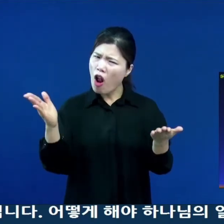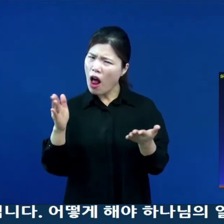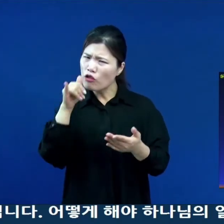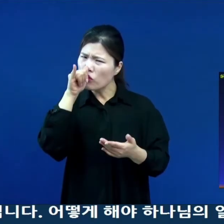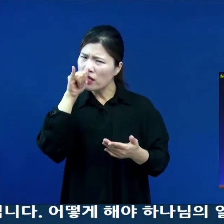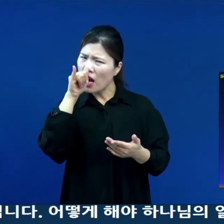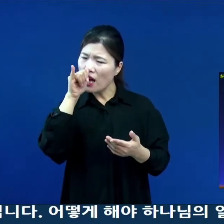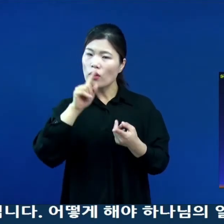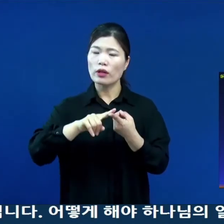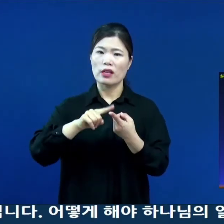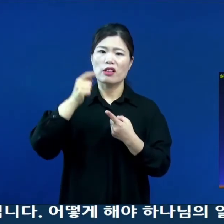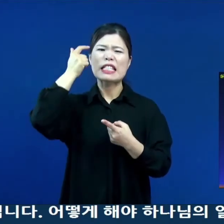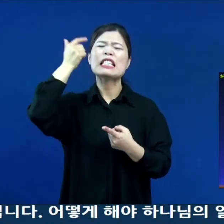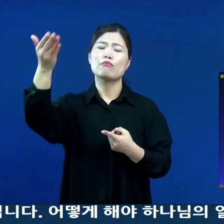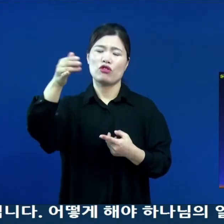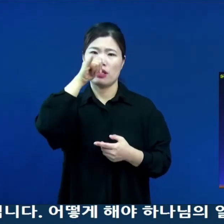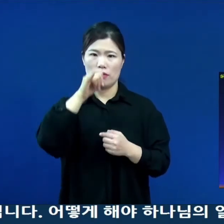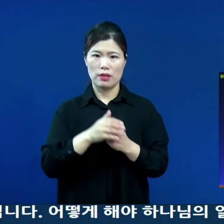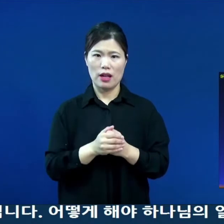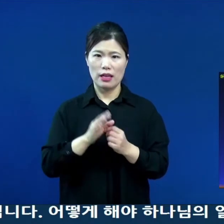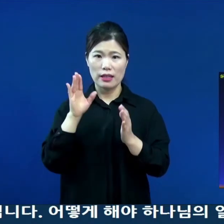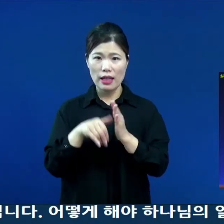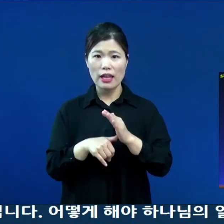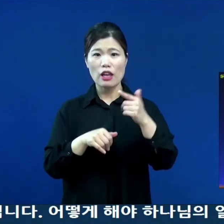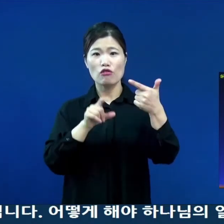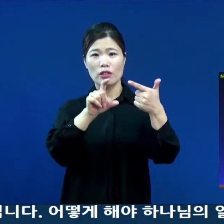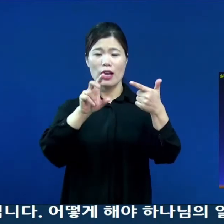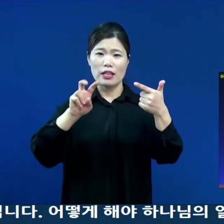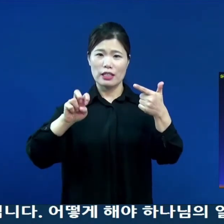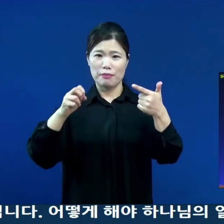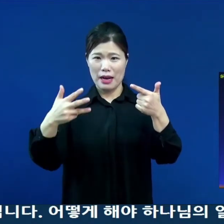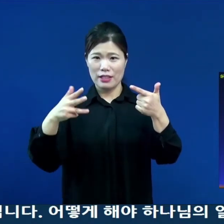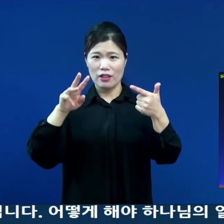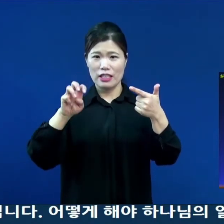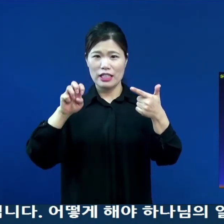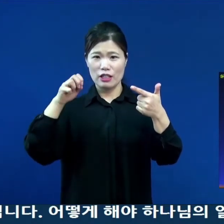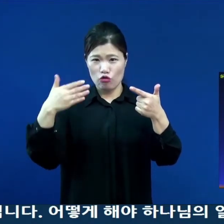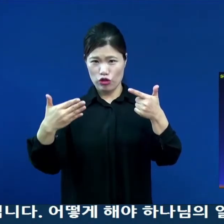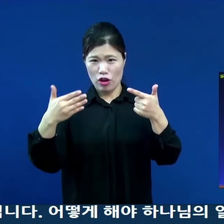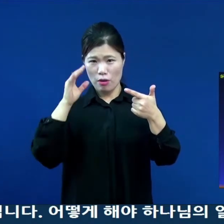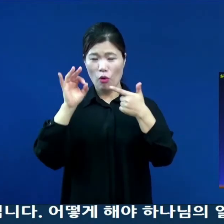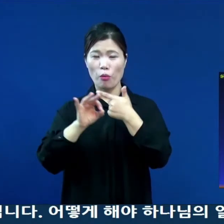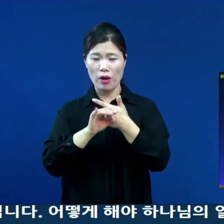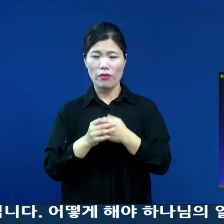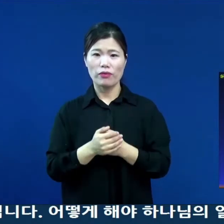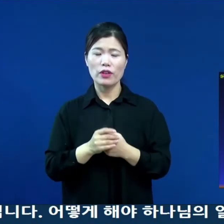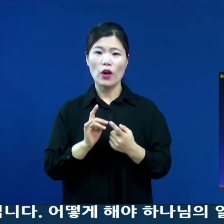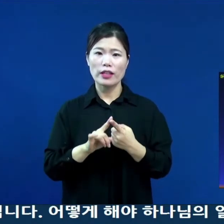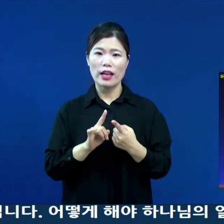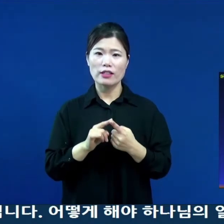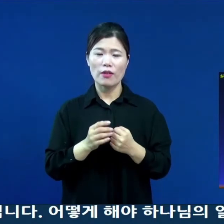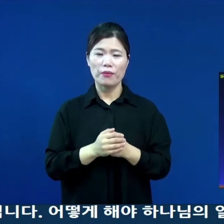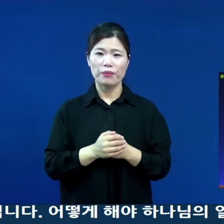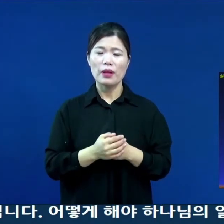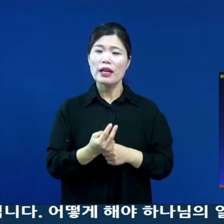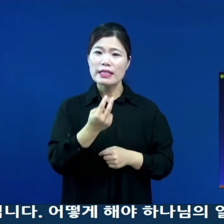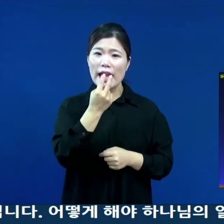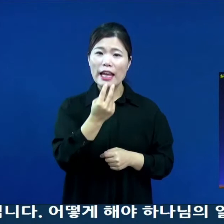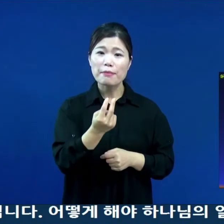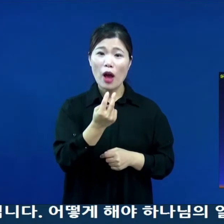대해서 예수님이 28절 29절에서 그 28절 질문을 가지고 이